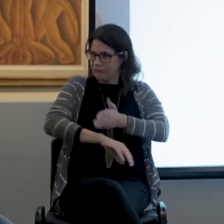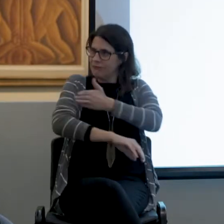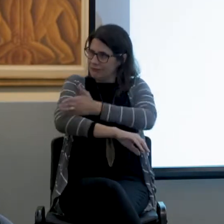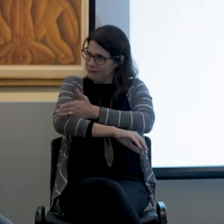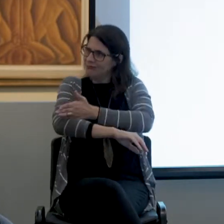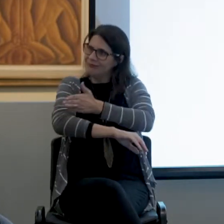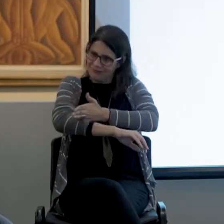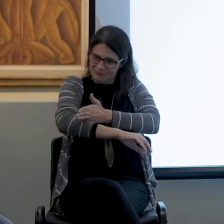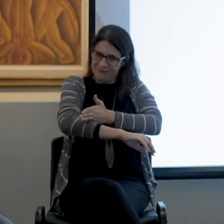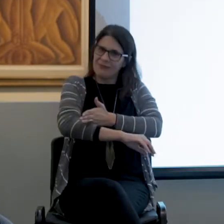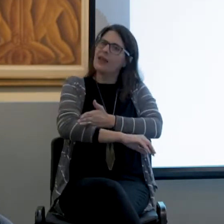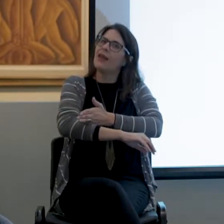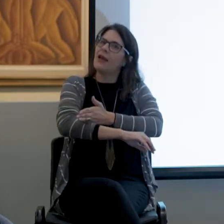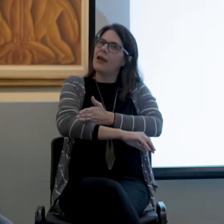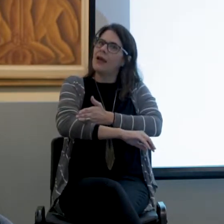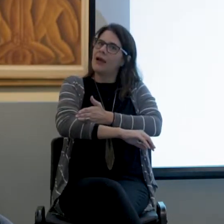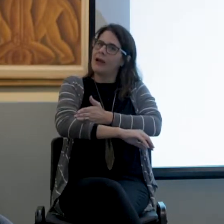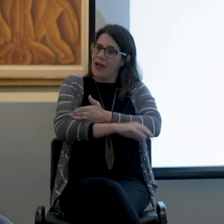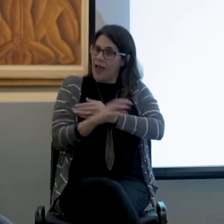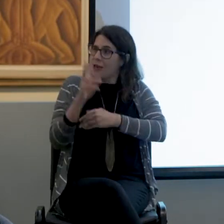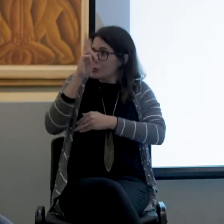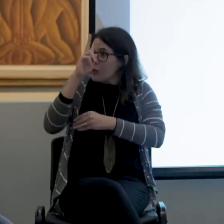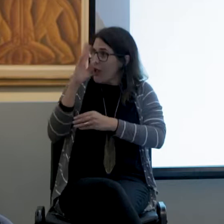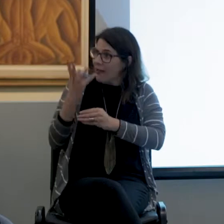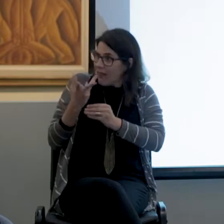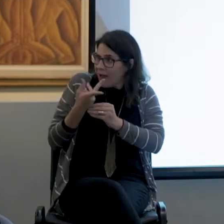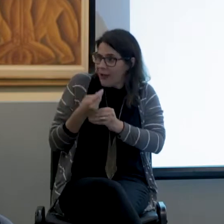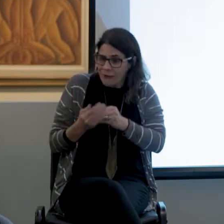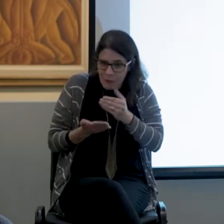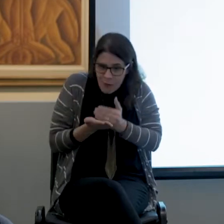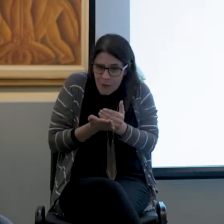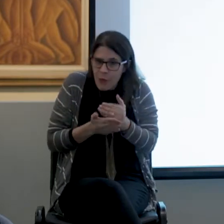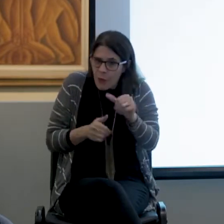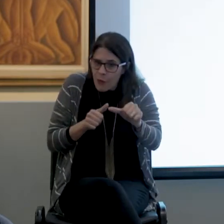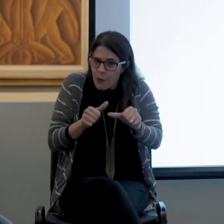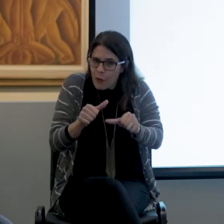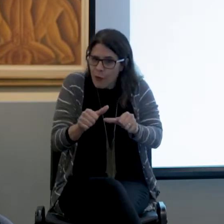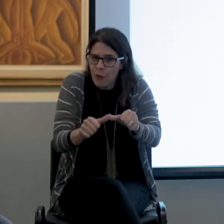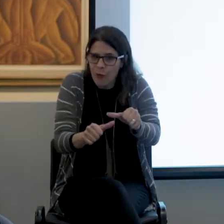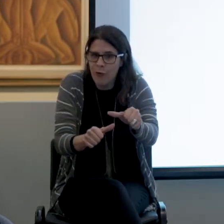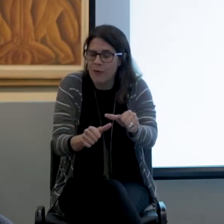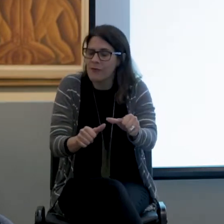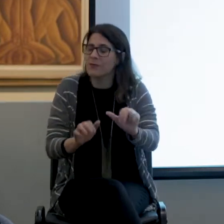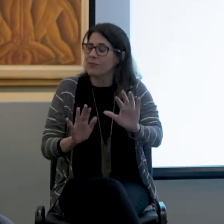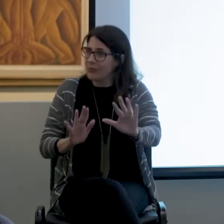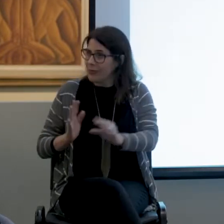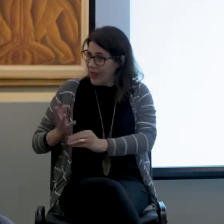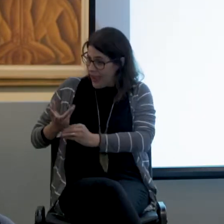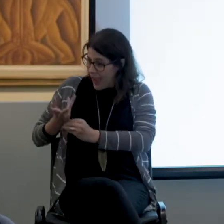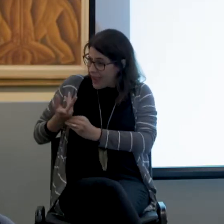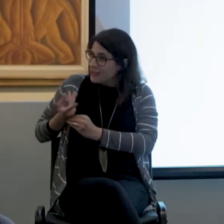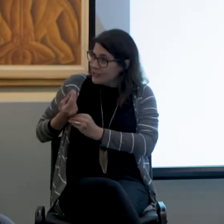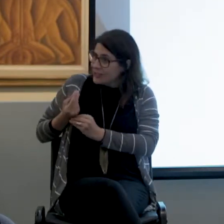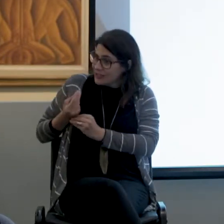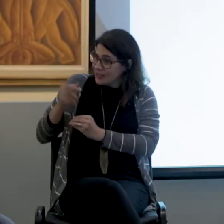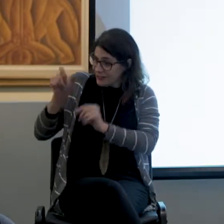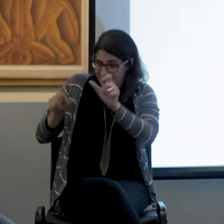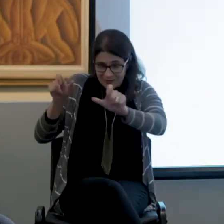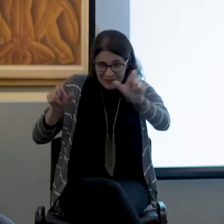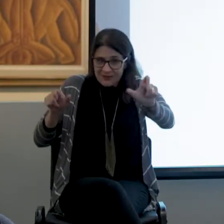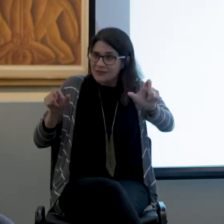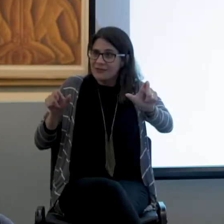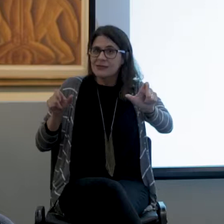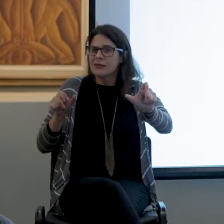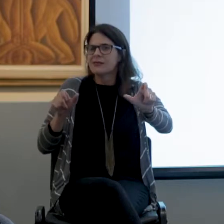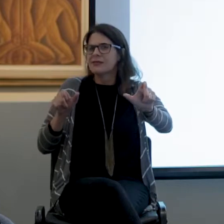inventou a si própria, né? Isso começa a mudar no Renascimento, quando os artistas vão romper justamente, vão conseguir autonomia para